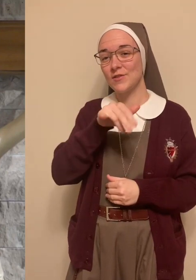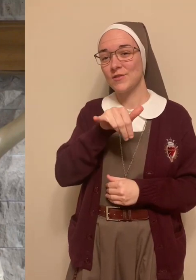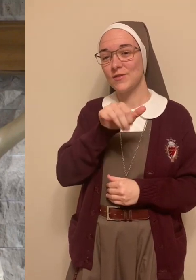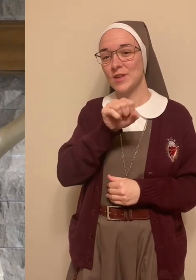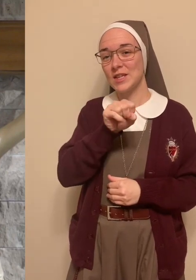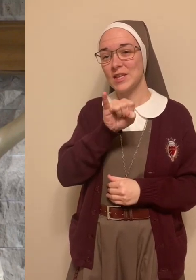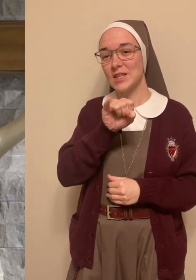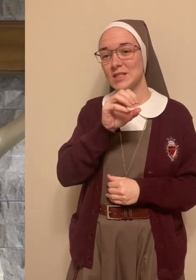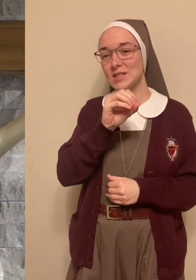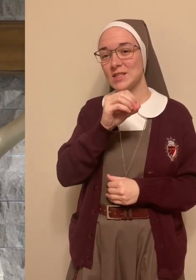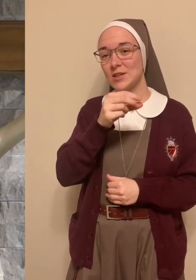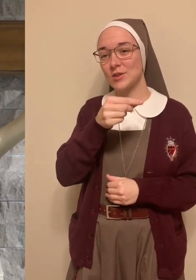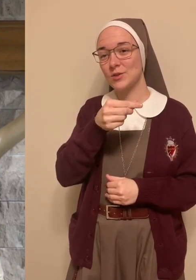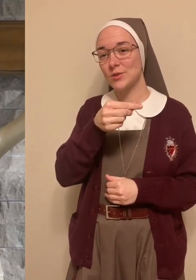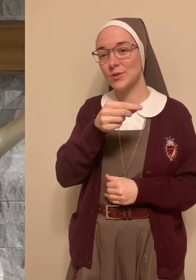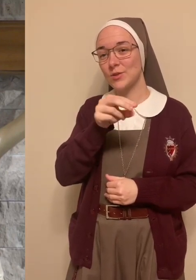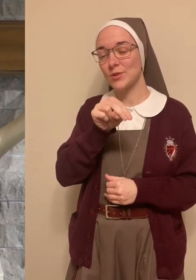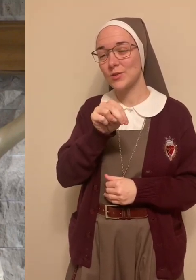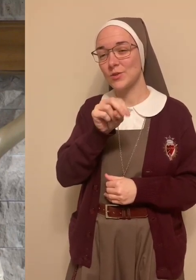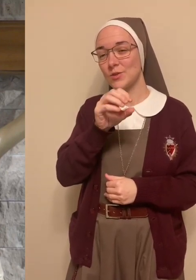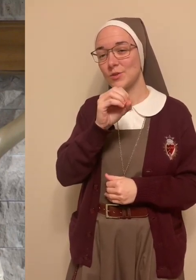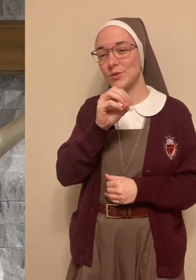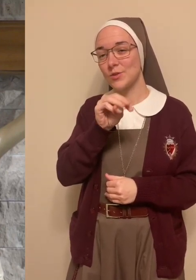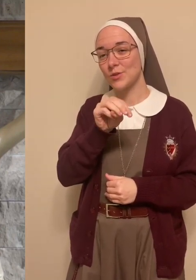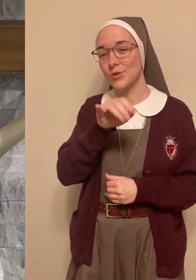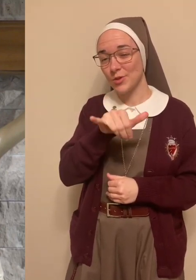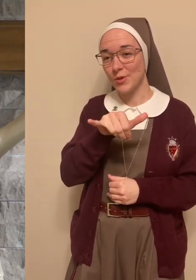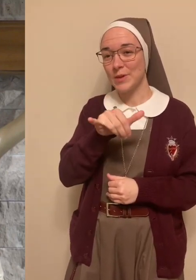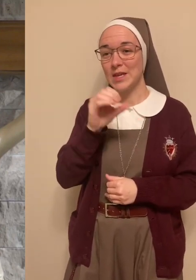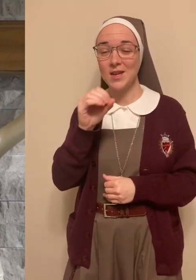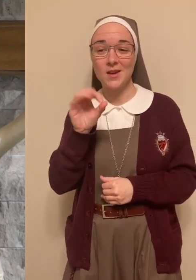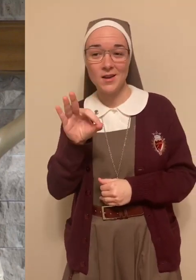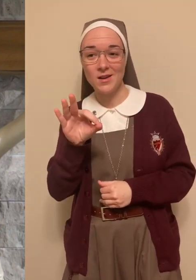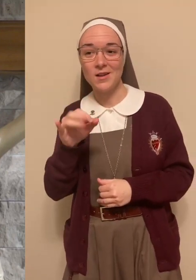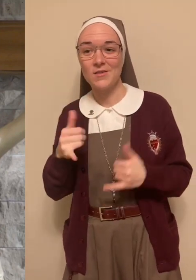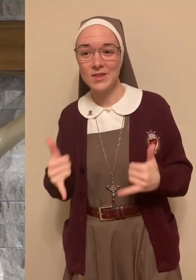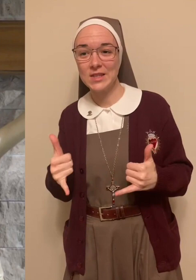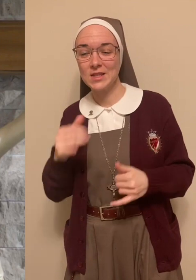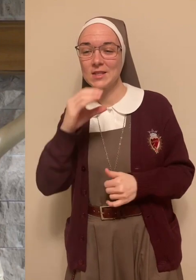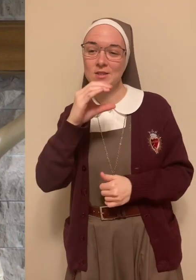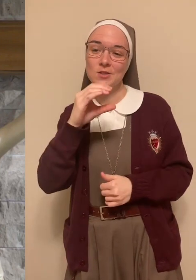Por el privilegio de dejar grabada en la fisonomía de este continente su rostro,